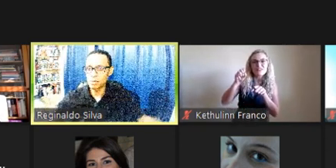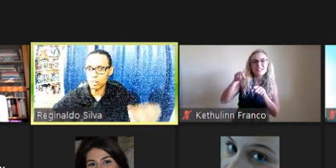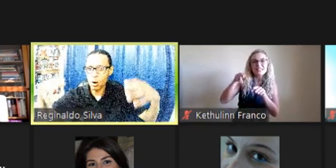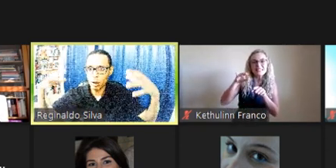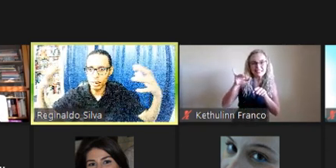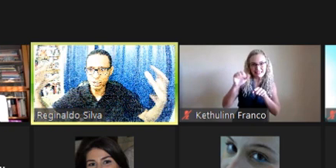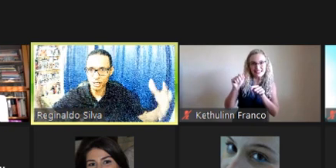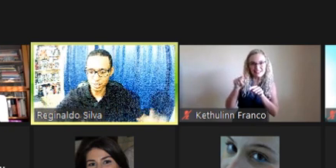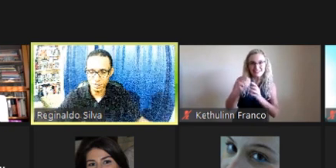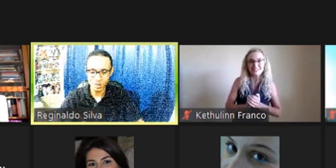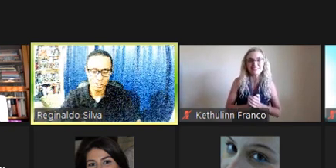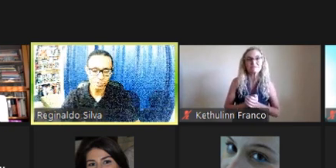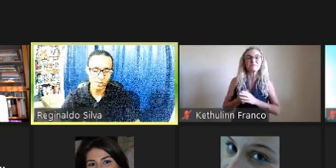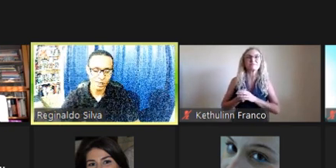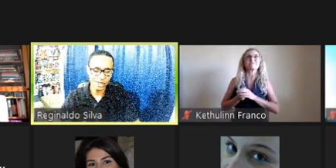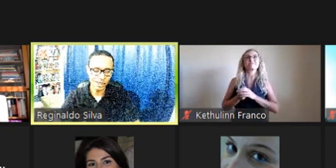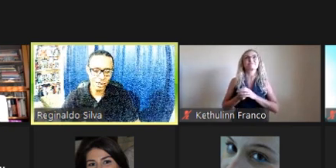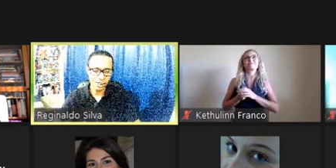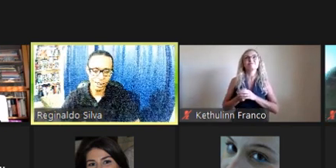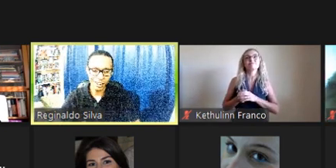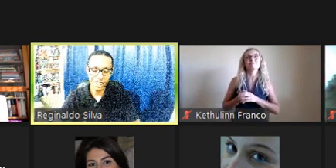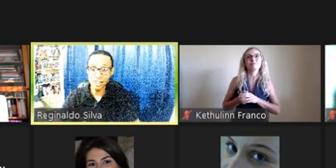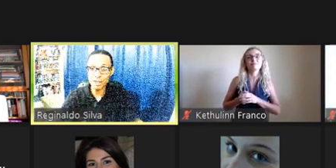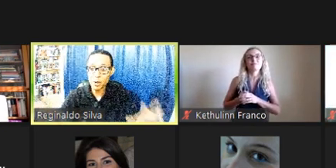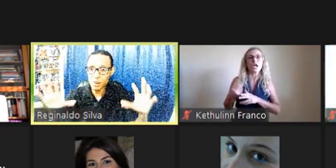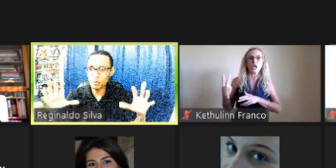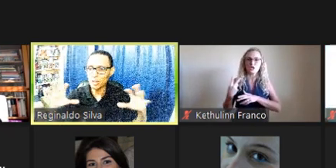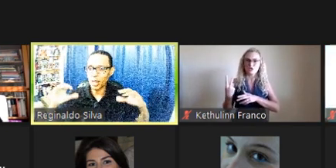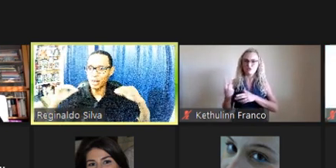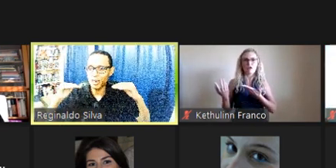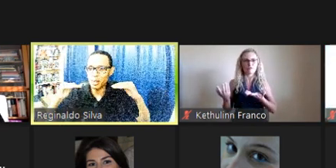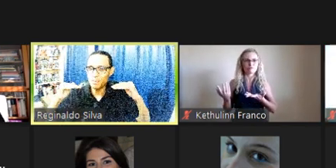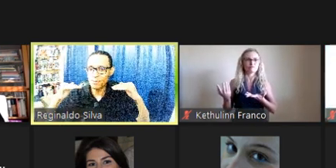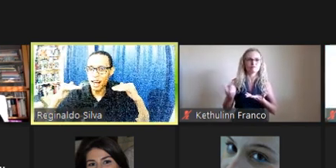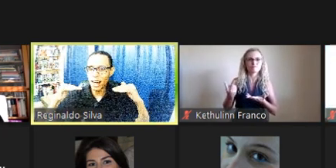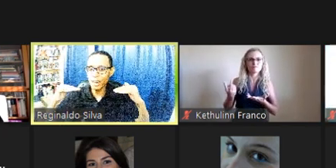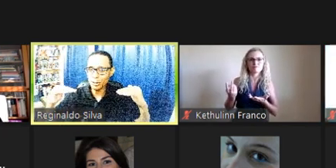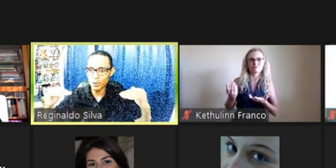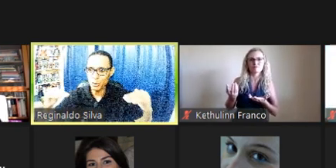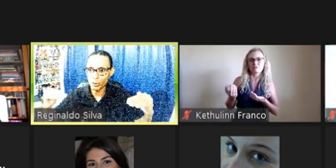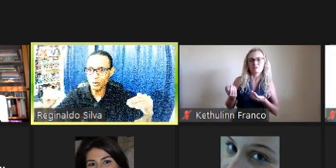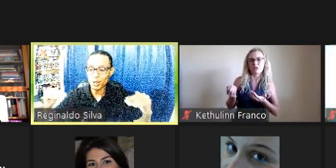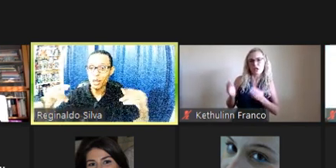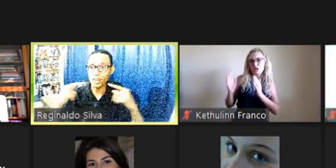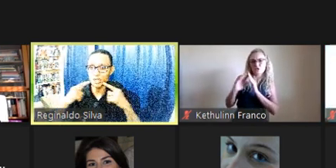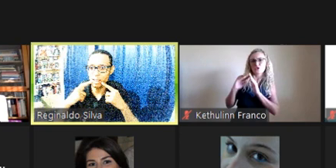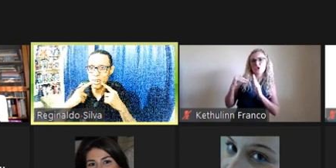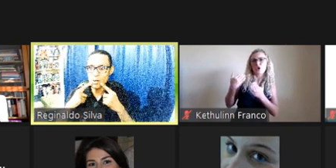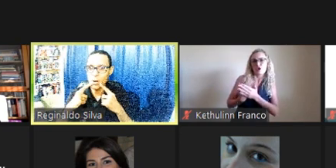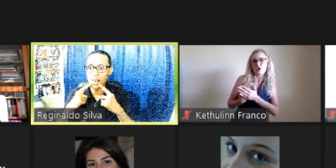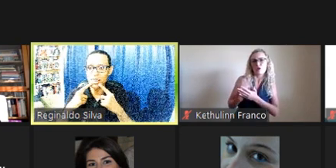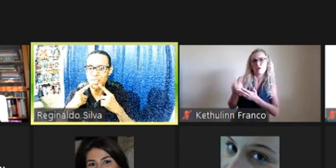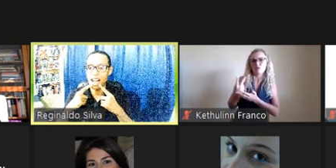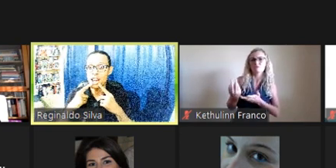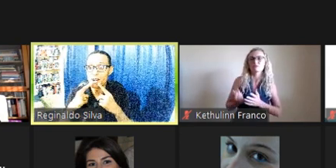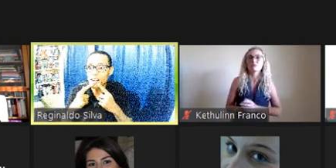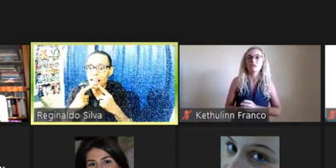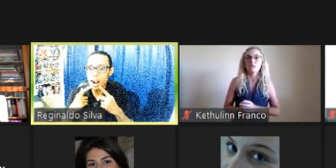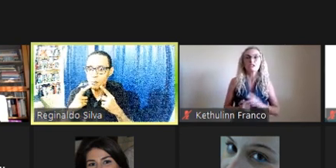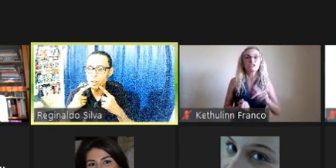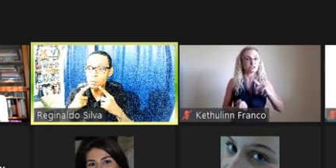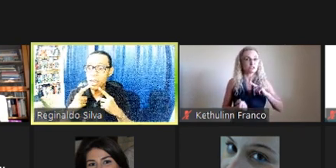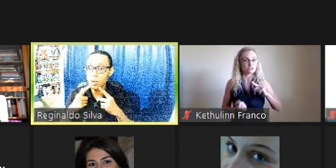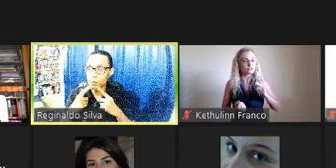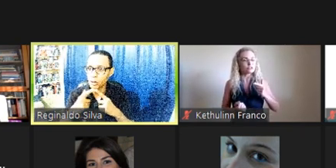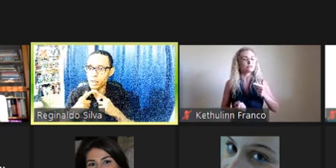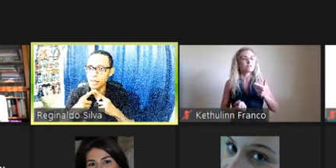Estávamos numa escola X e descobrimos que ali tinha vários surdos que sabiam oralizar, falar